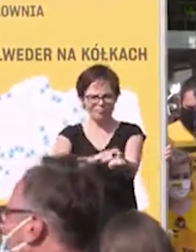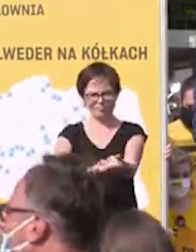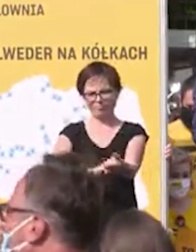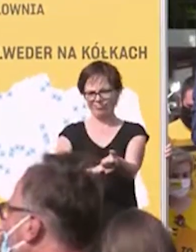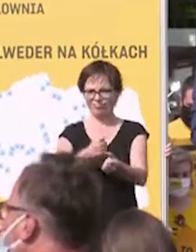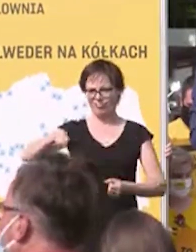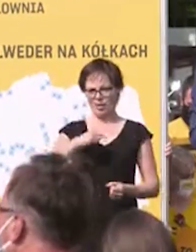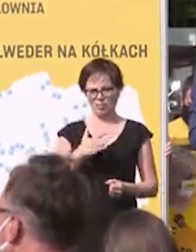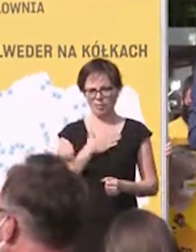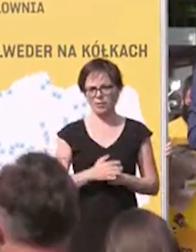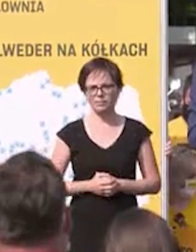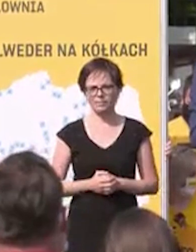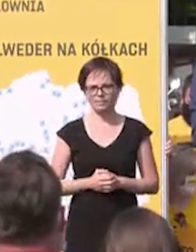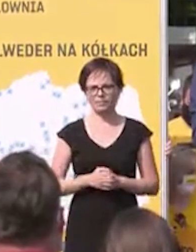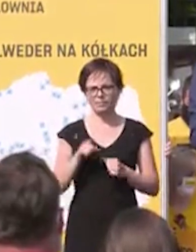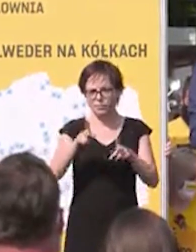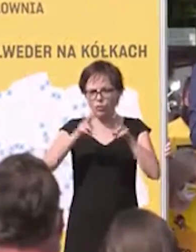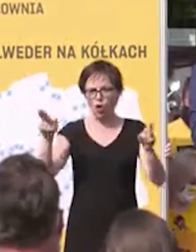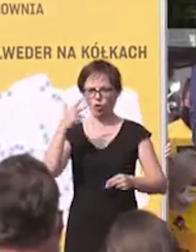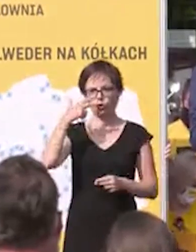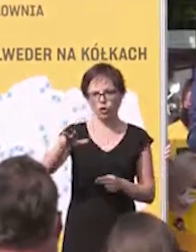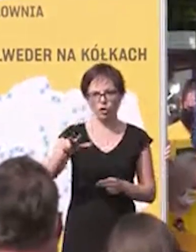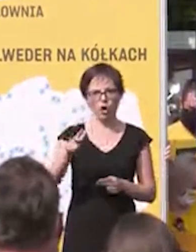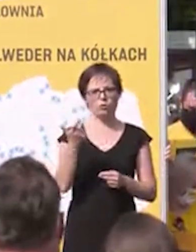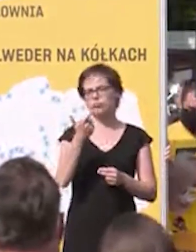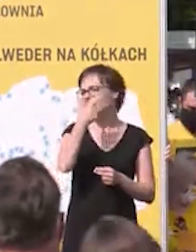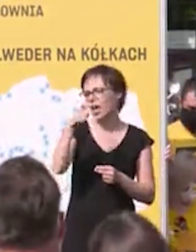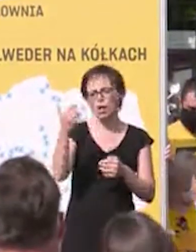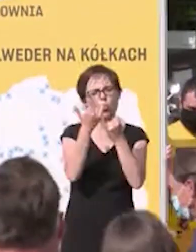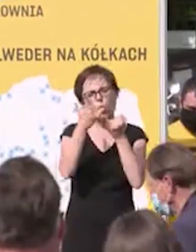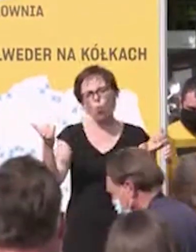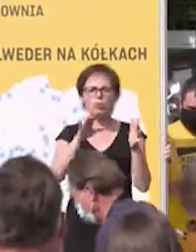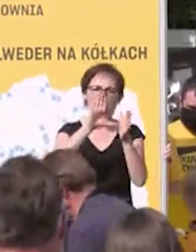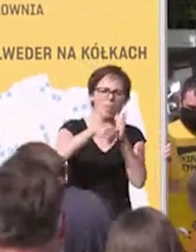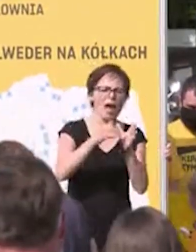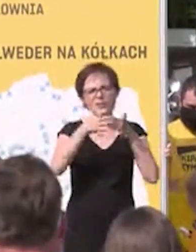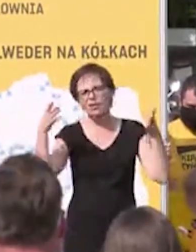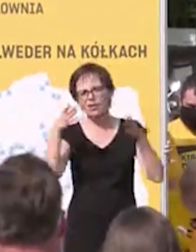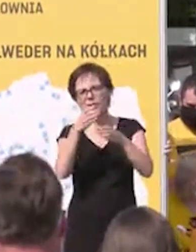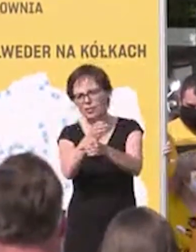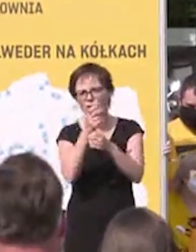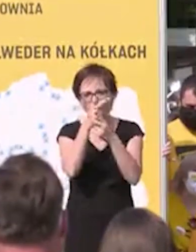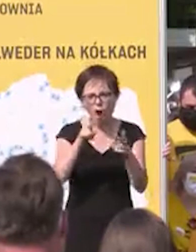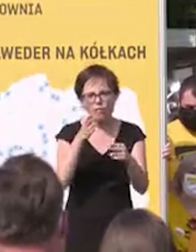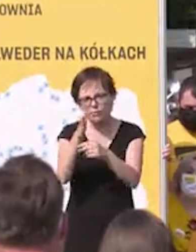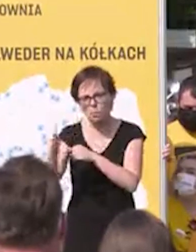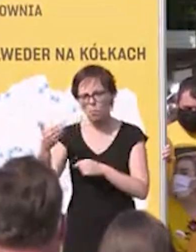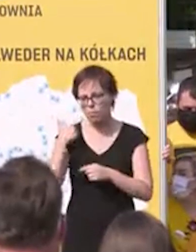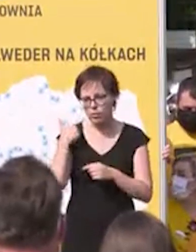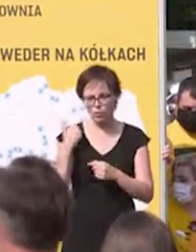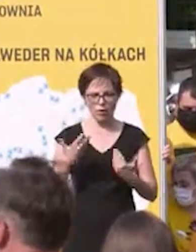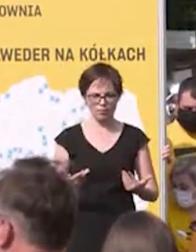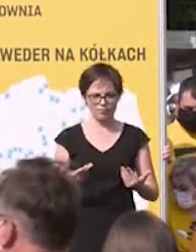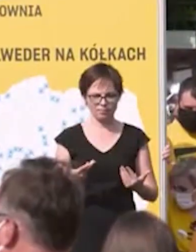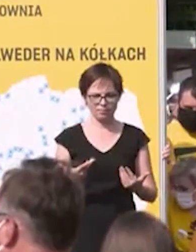Te 3 tygodnie, te setki odwiedzonych miejscowości, to nie jest, i ten moment, który